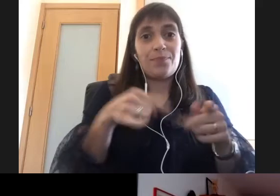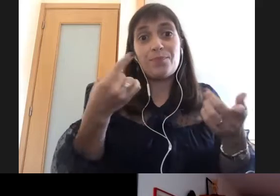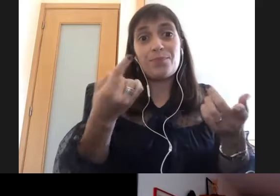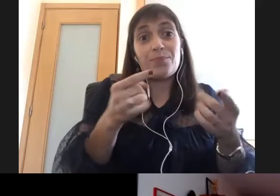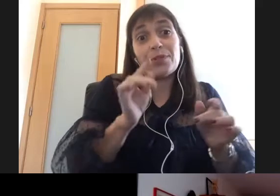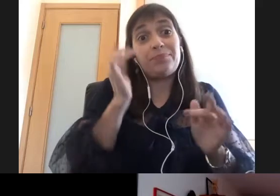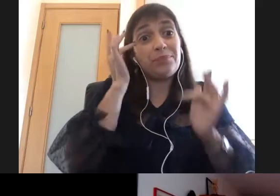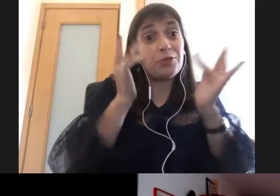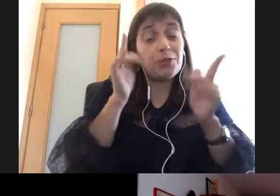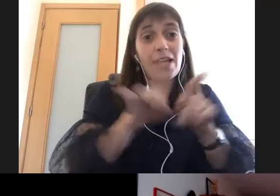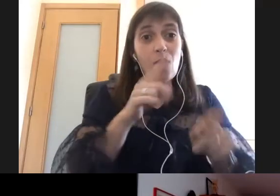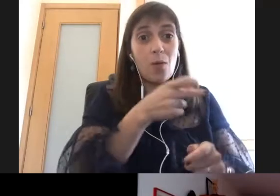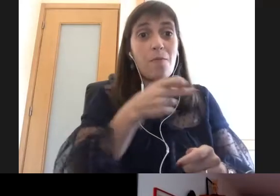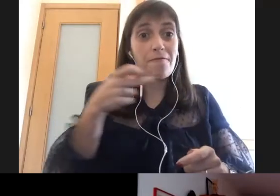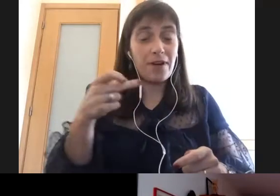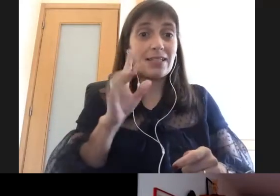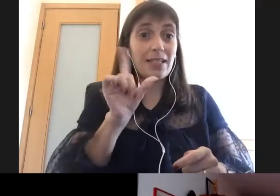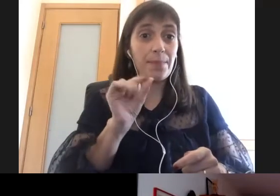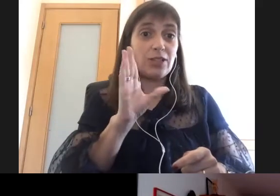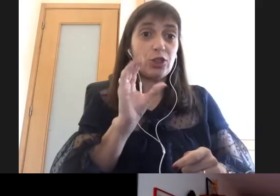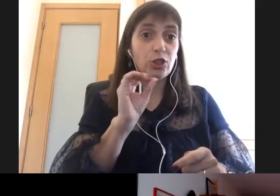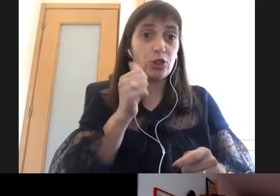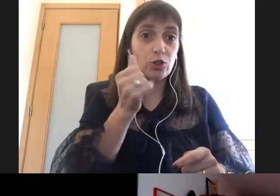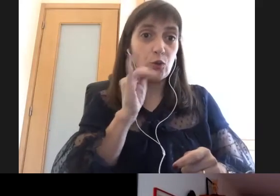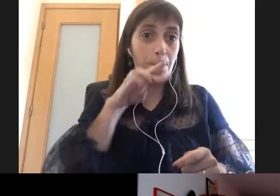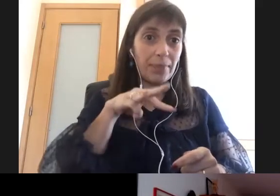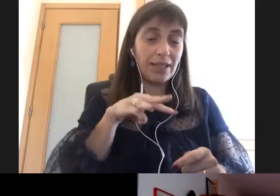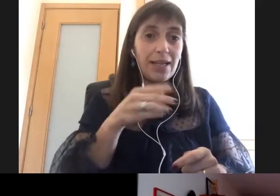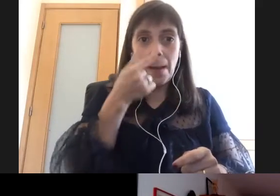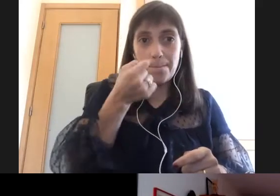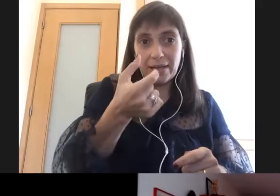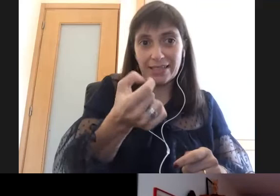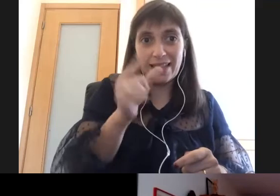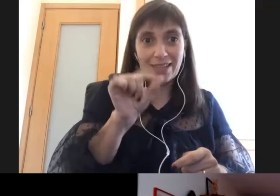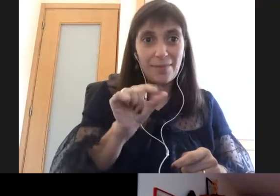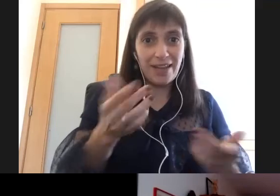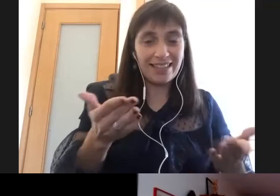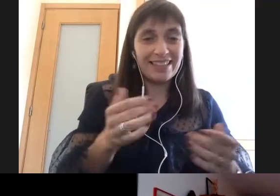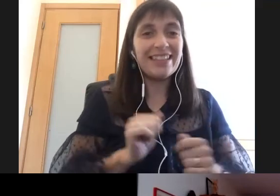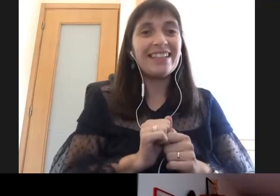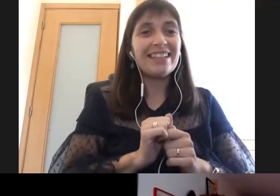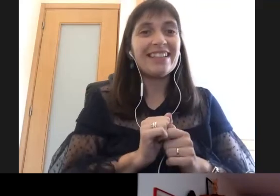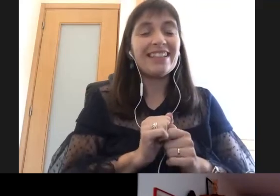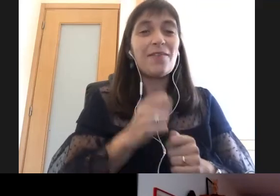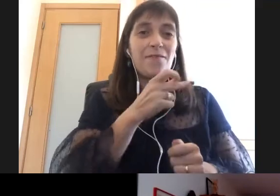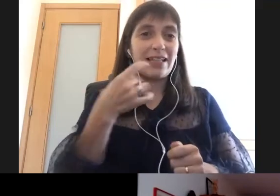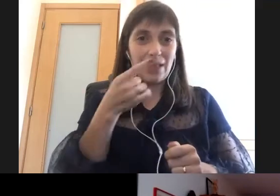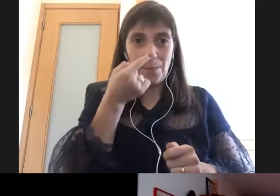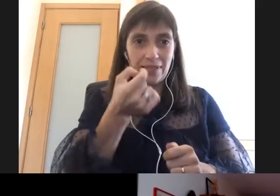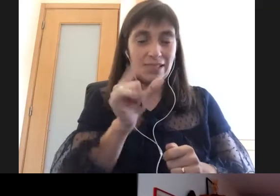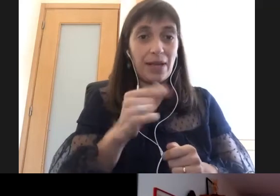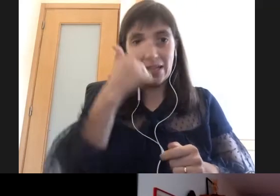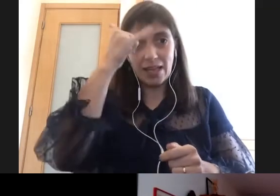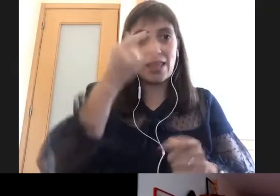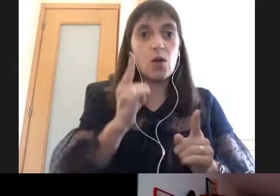teoricamente, foi uma frase do Tom Jobim, mas até escarece comprovação. E a ideia para esse título é